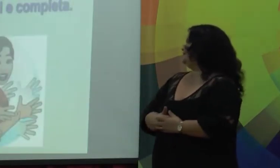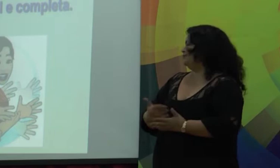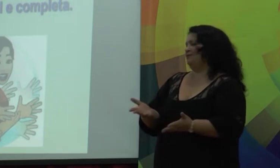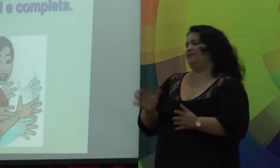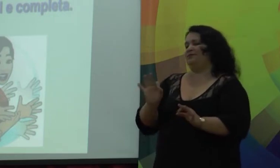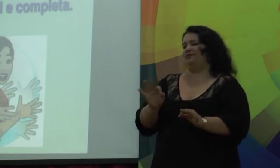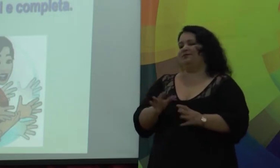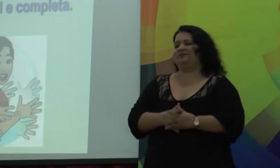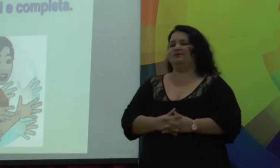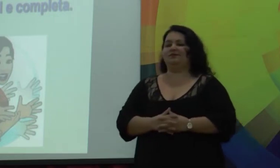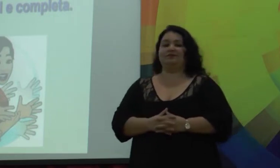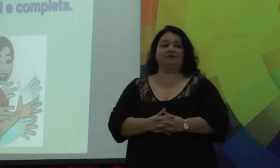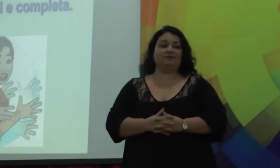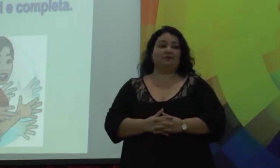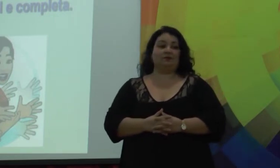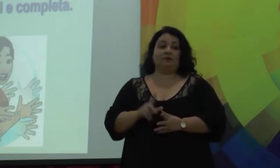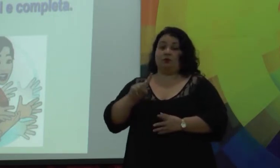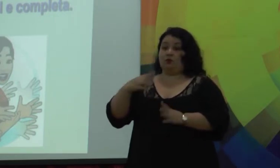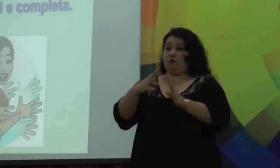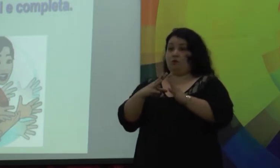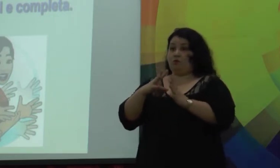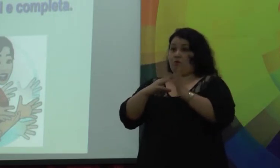Isso.